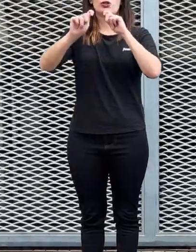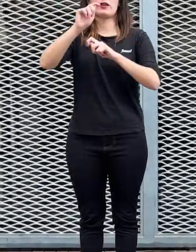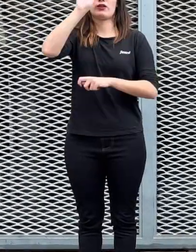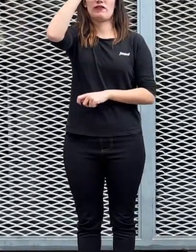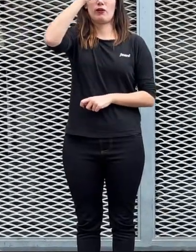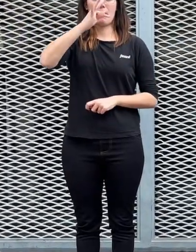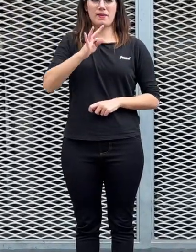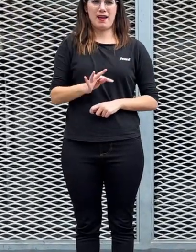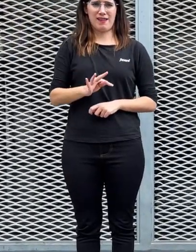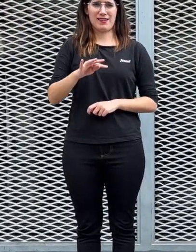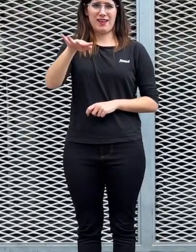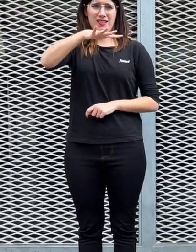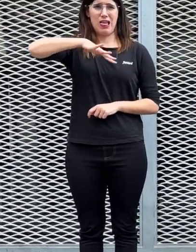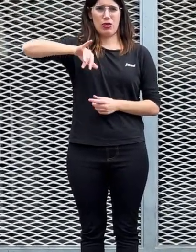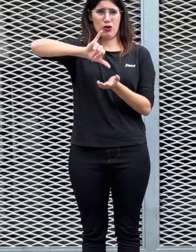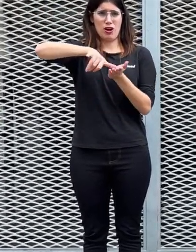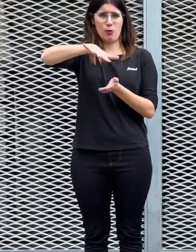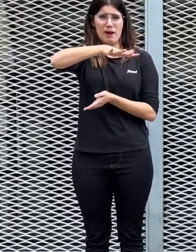Ja del Baix Maestrat.